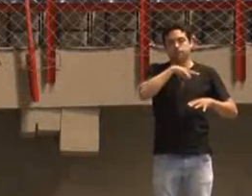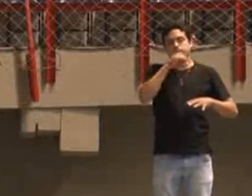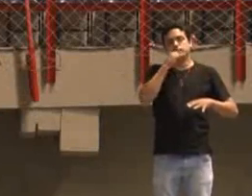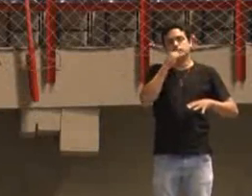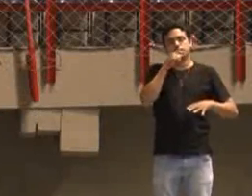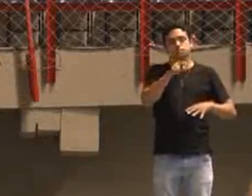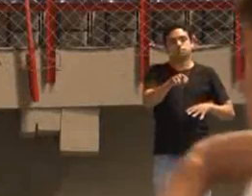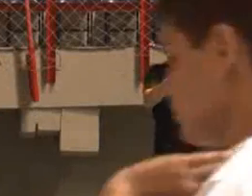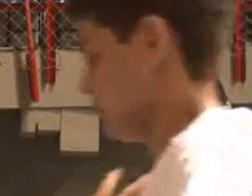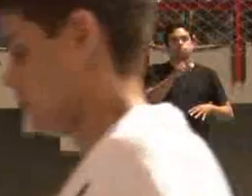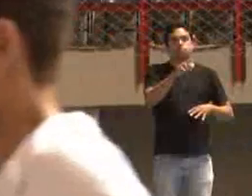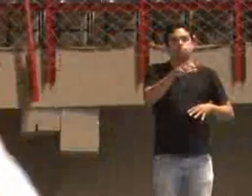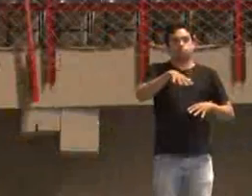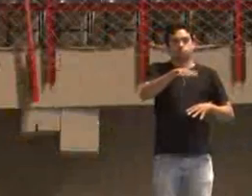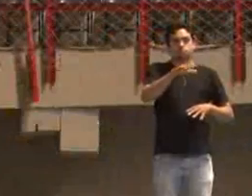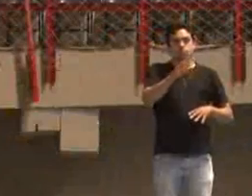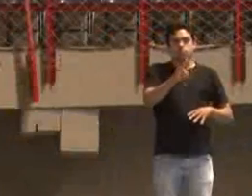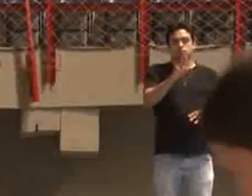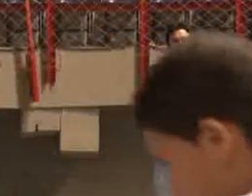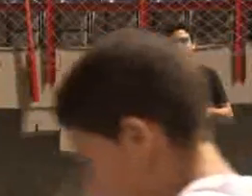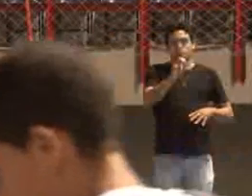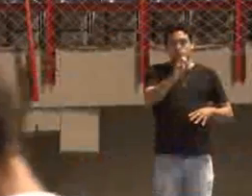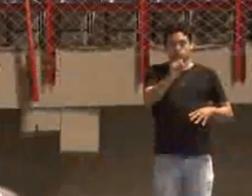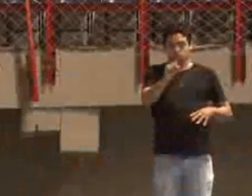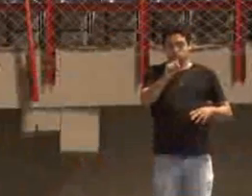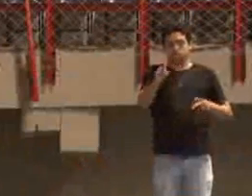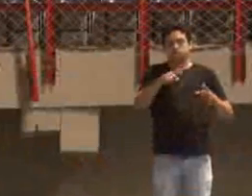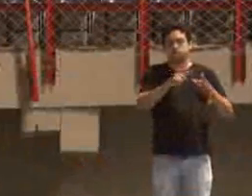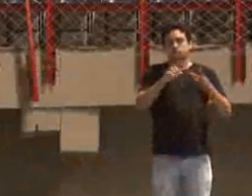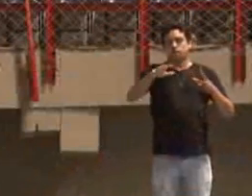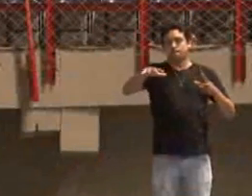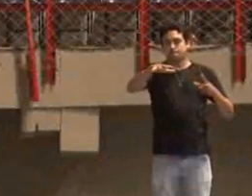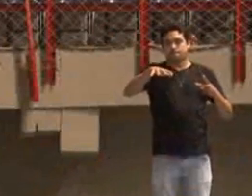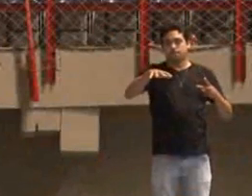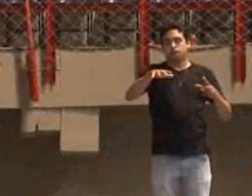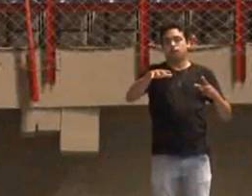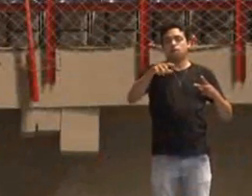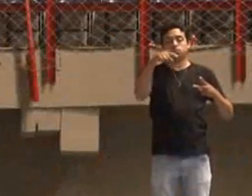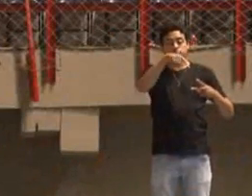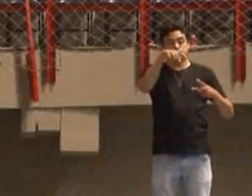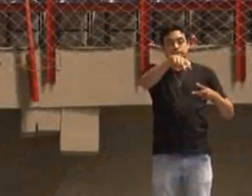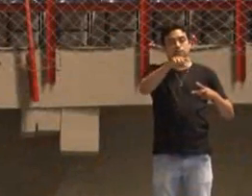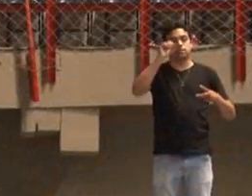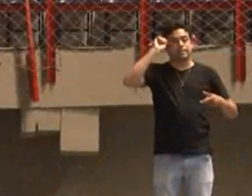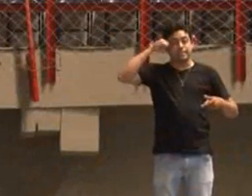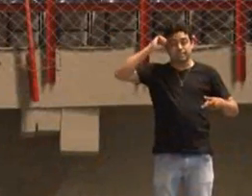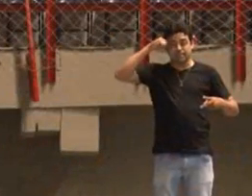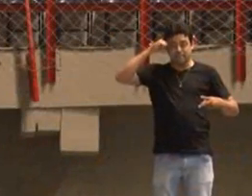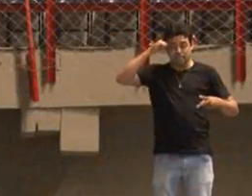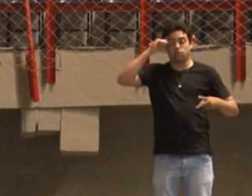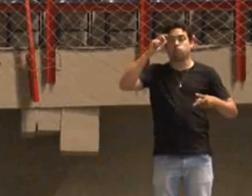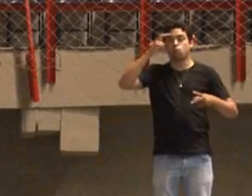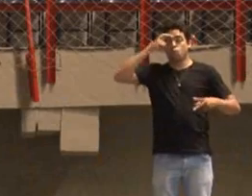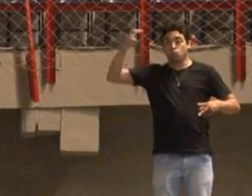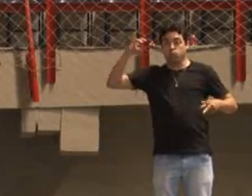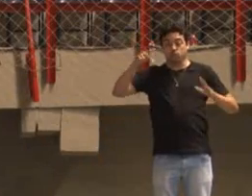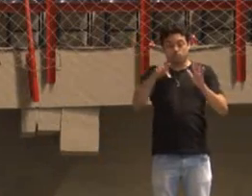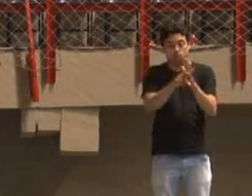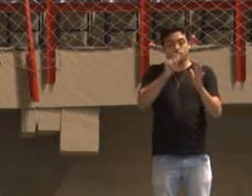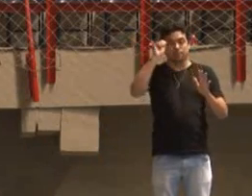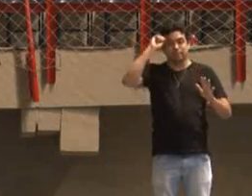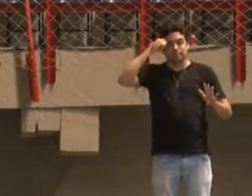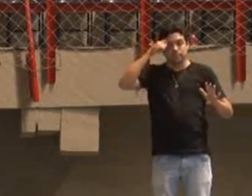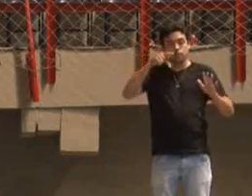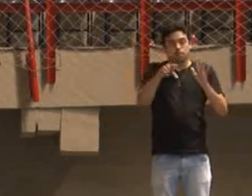por exemplo, o bairro do Bronx, bairro eminentemente negro, a cultura negra riquíssima,